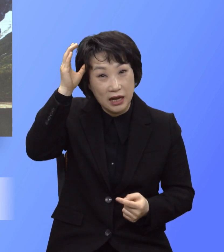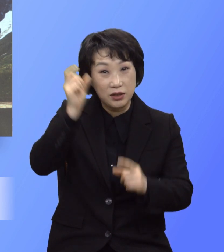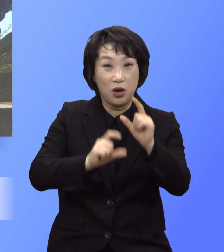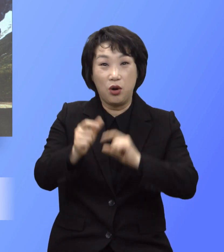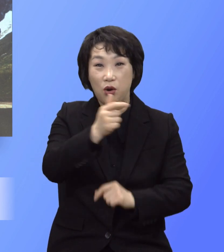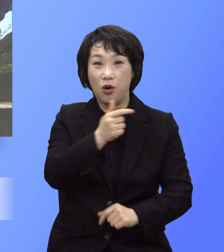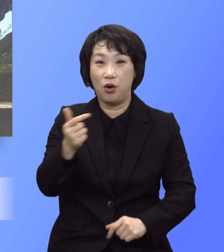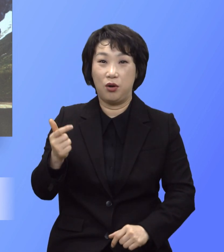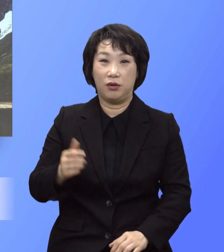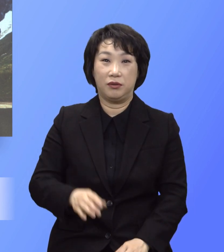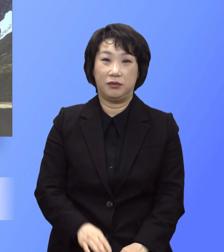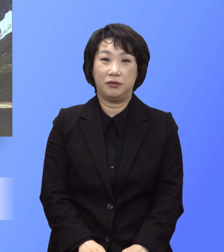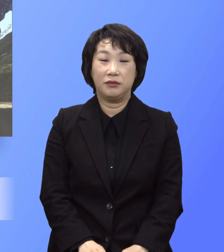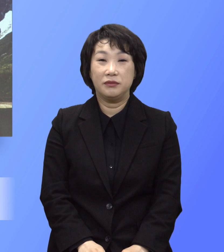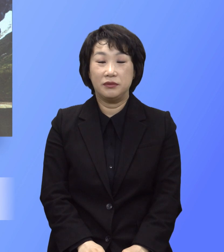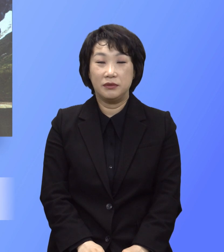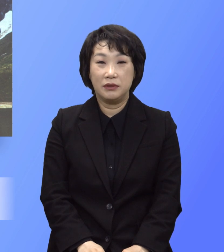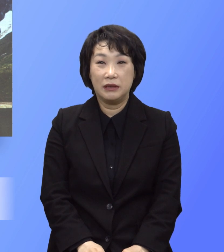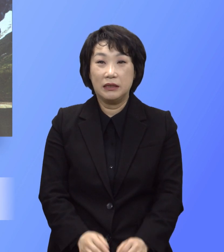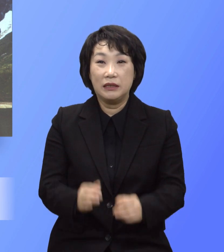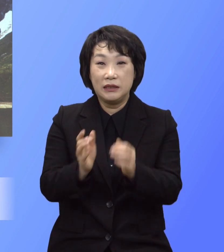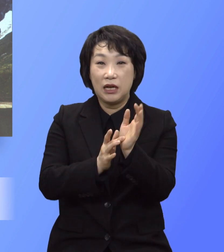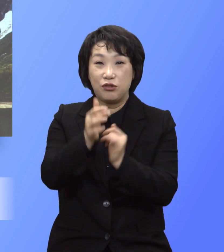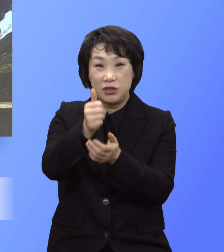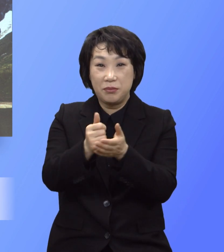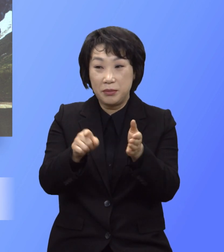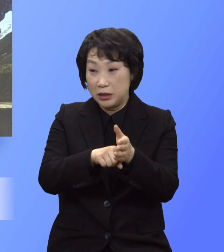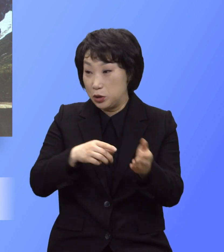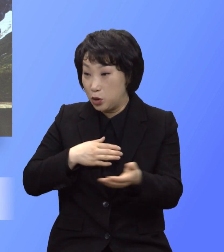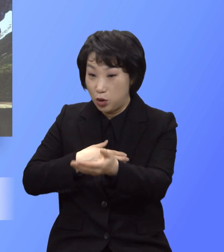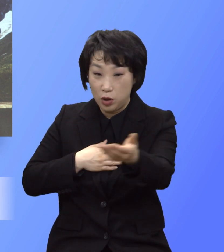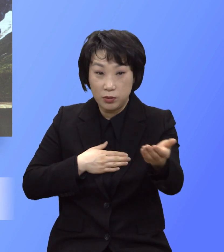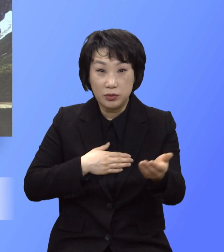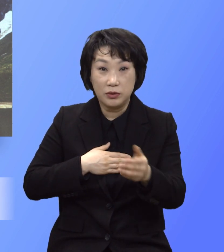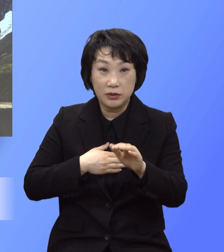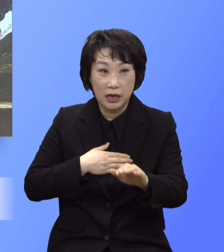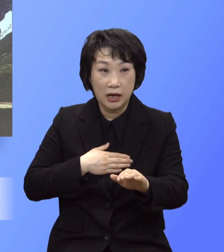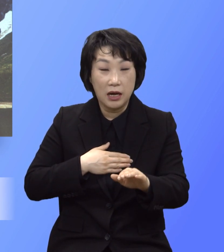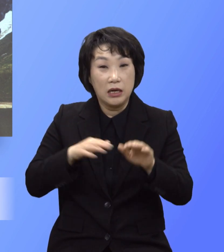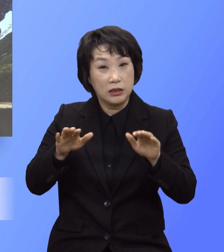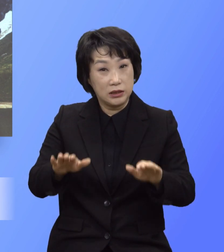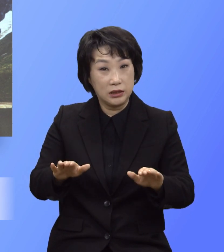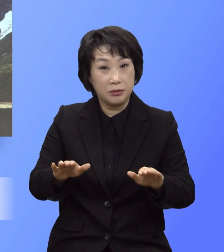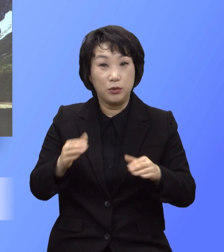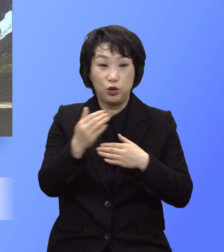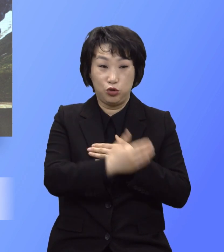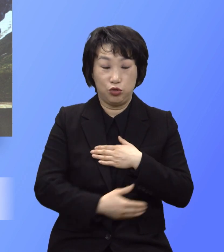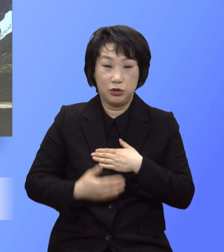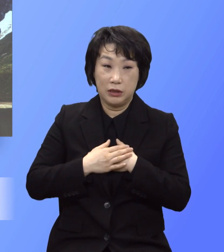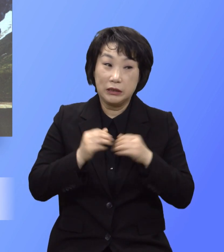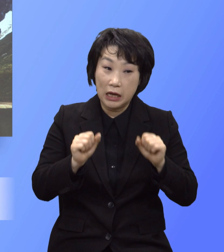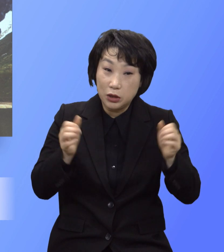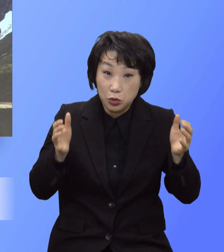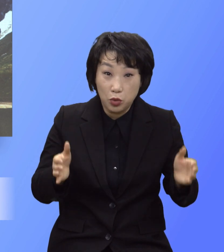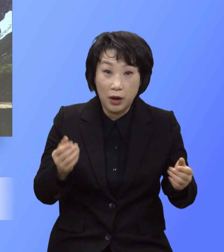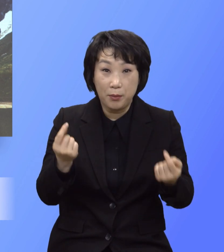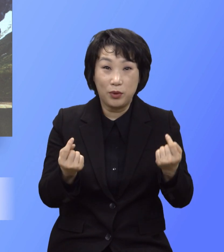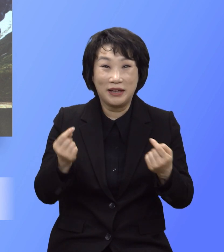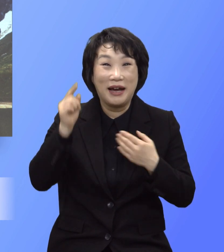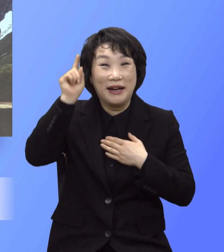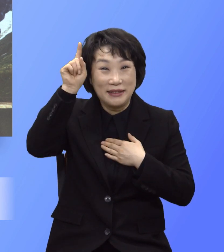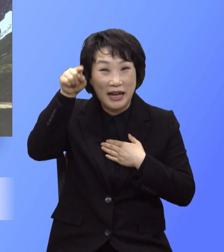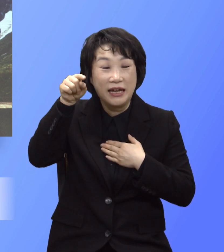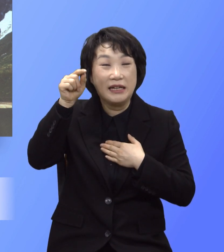큰 것입니다. 그러므로 예수 믿는 사람들은 오늘의 육신의 때보다